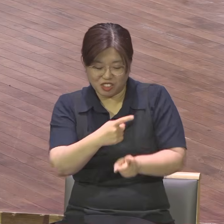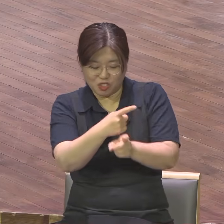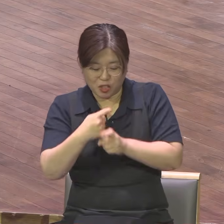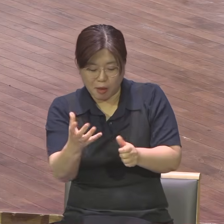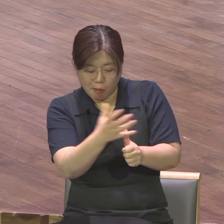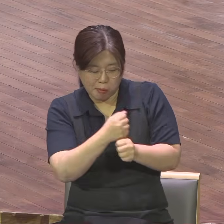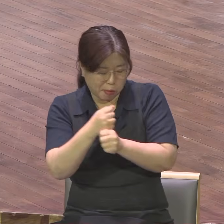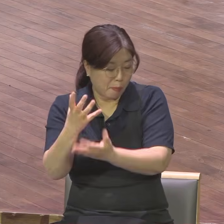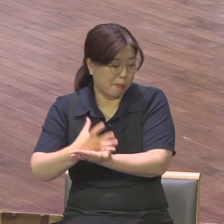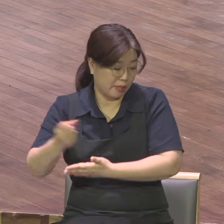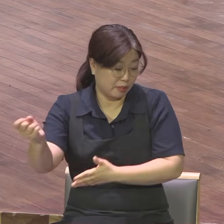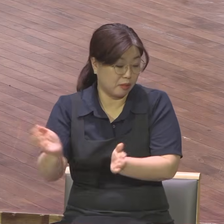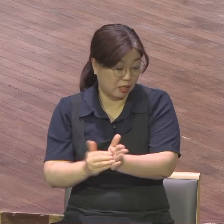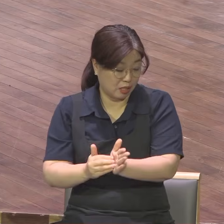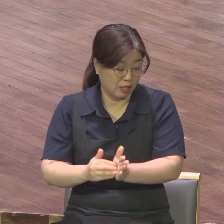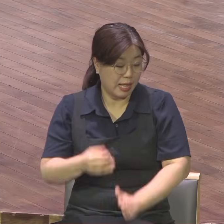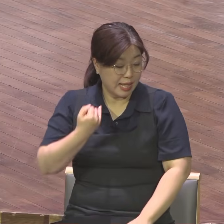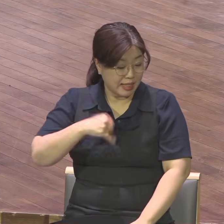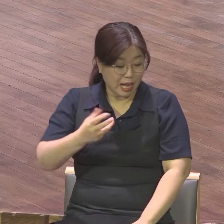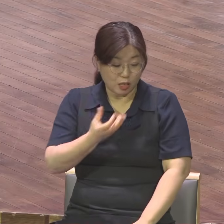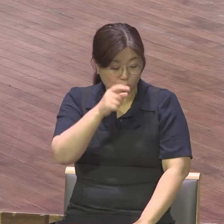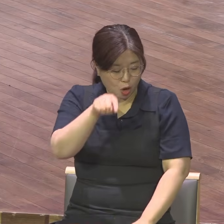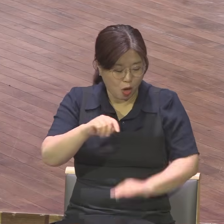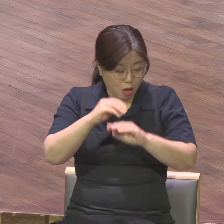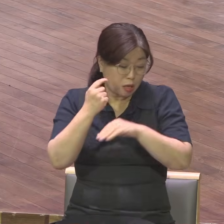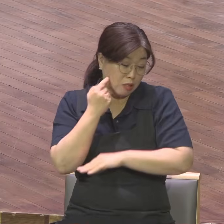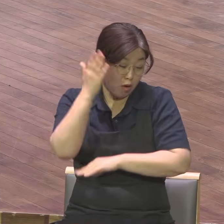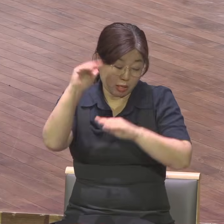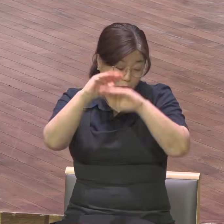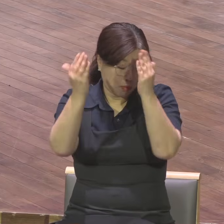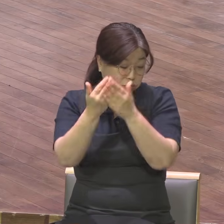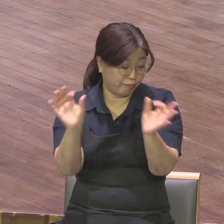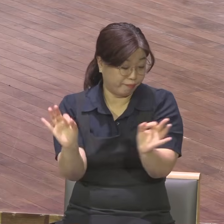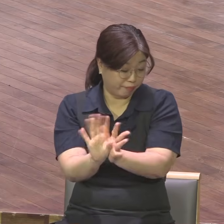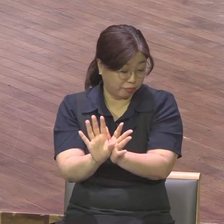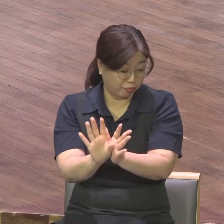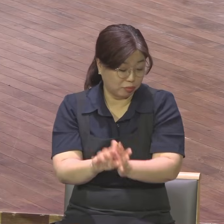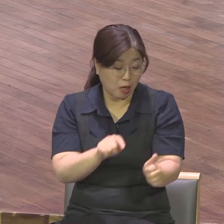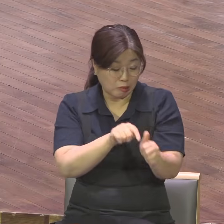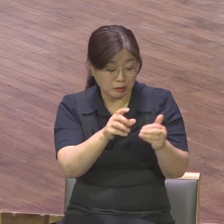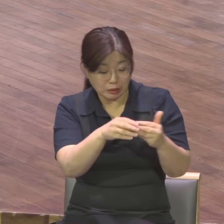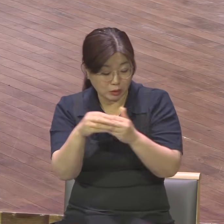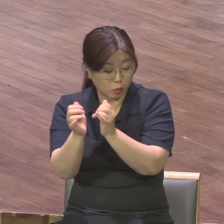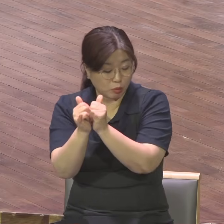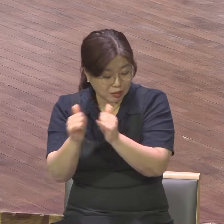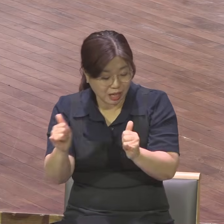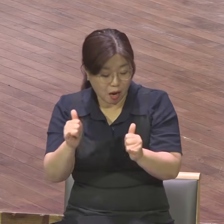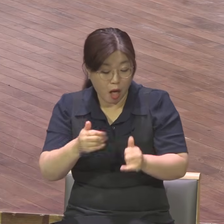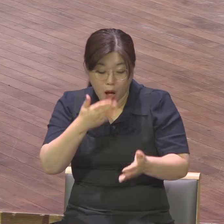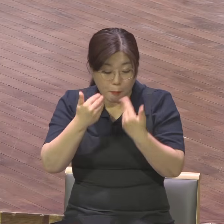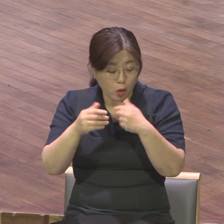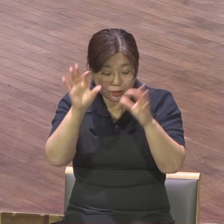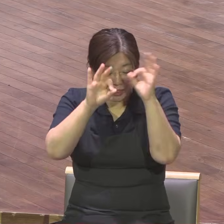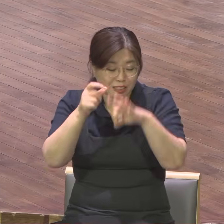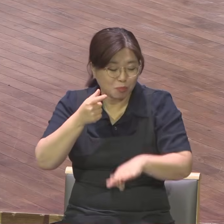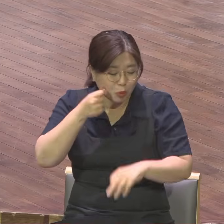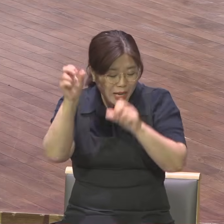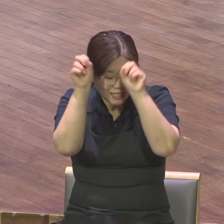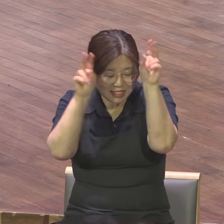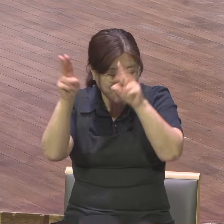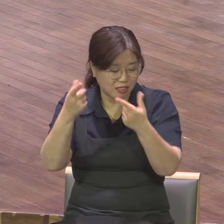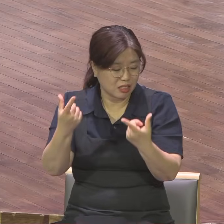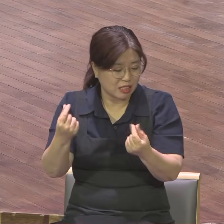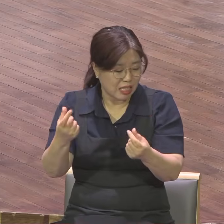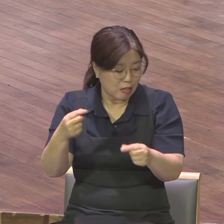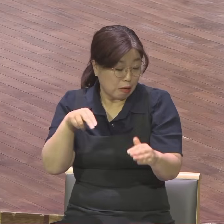딸 시온의 모든 영광이 떠나가며 그의 지도자들은 꼴을 찾지 못한 사슴들처럼 뒤쫓는 자